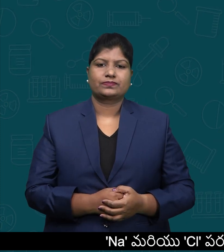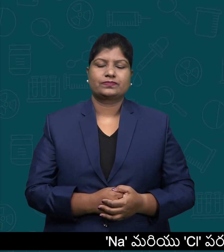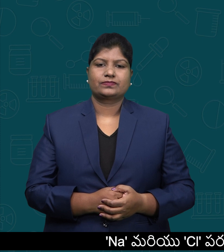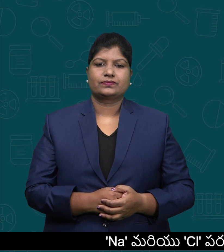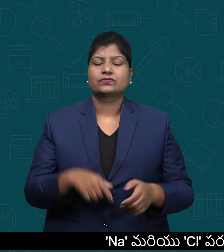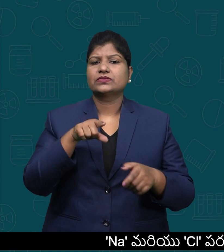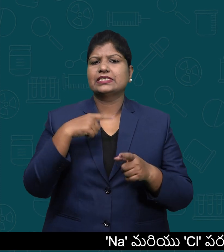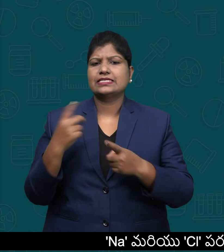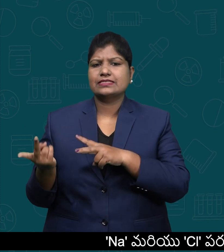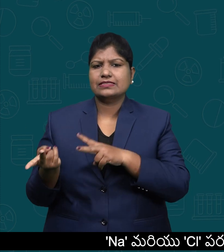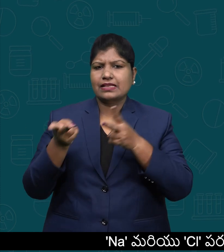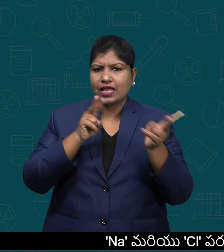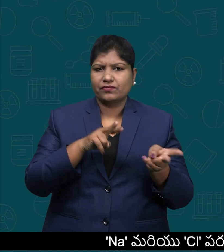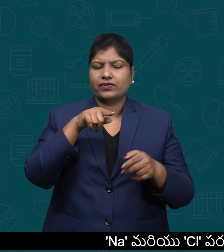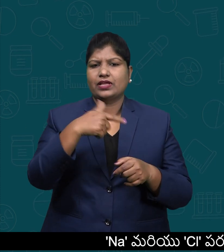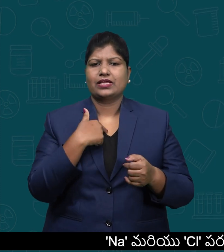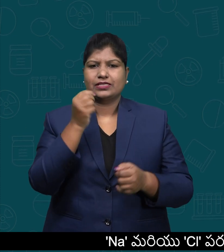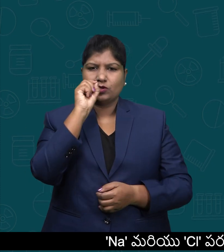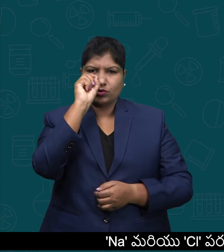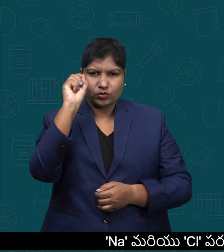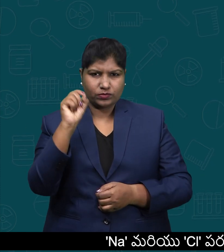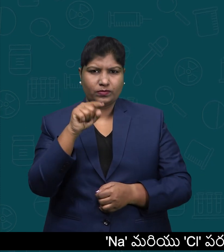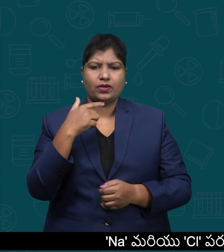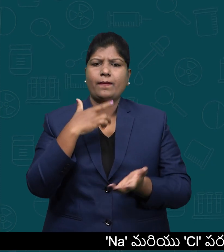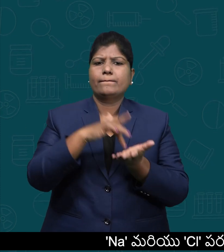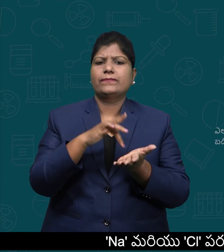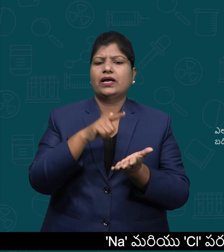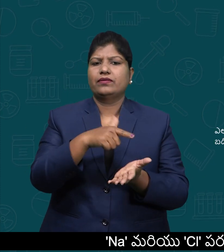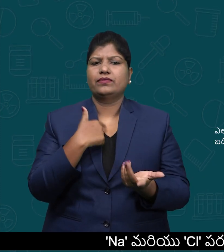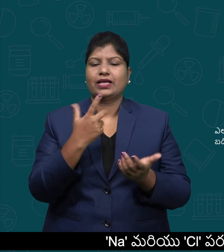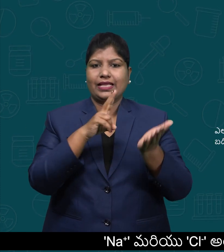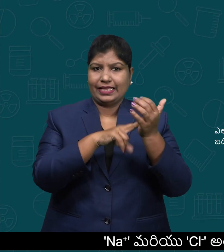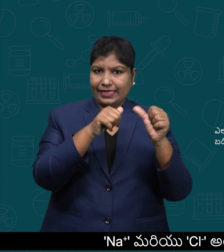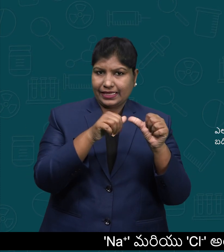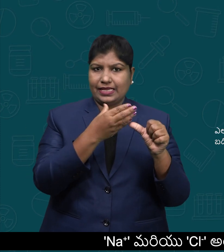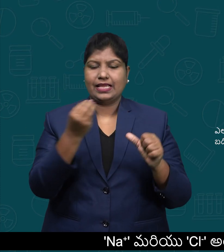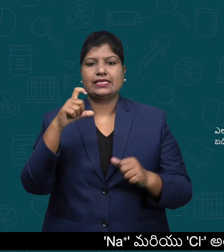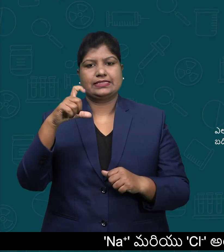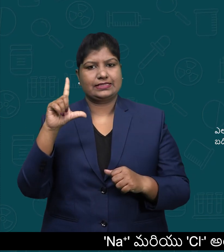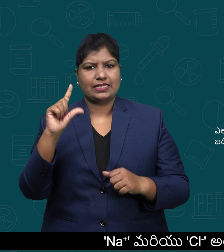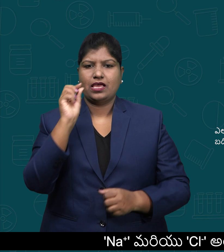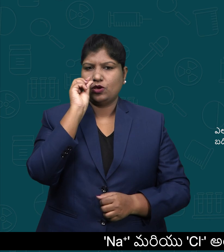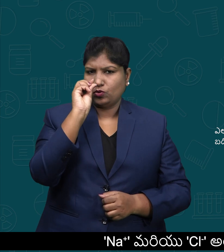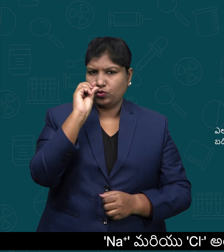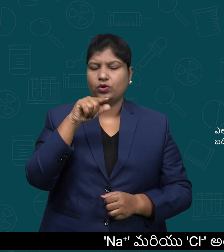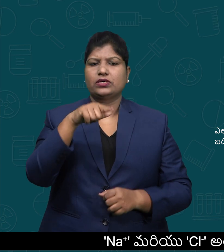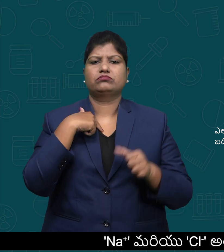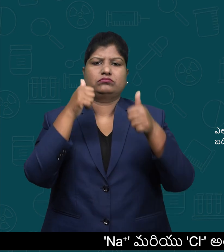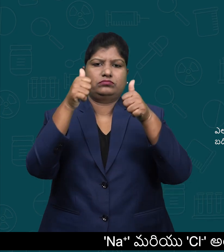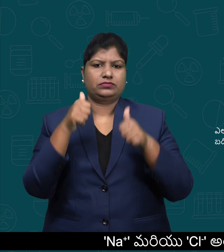Na మరియు Cl పరమాణువుల మధ్య ఎలక్ట్రాన్ల బదిలీ Na మరియు Cl అయాన్లు